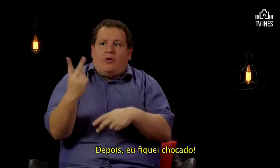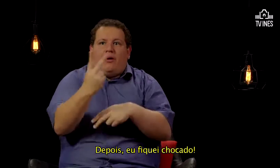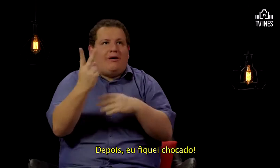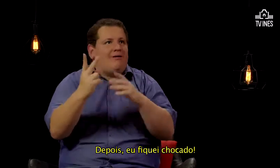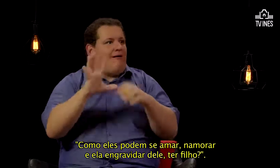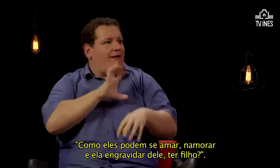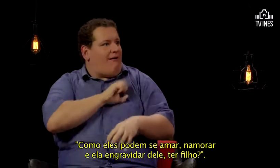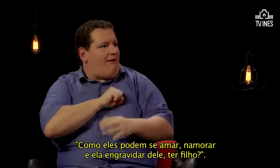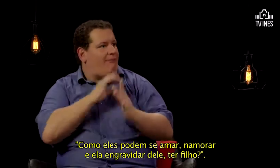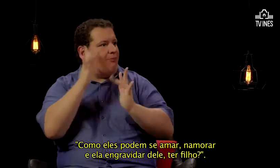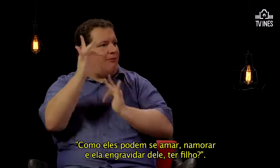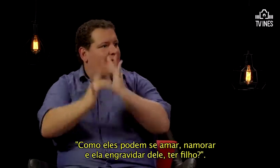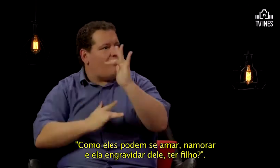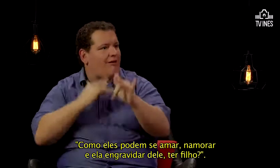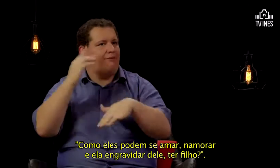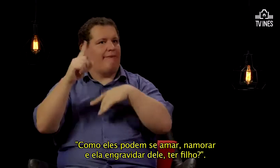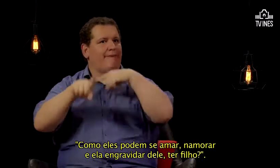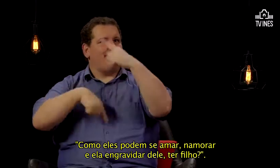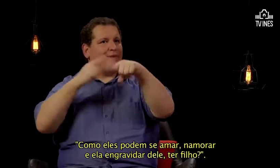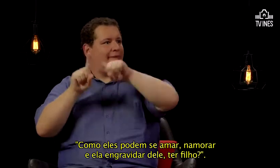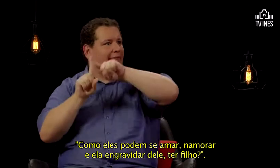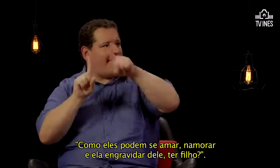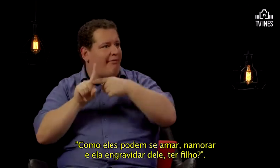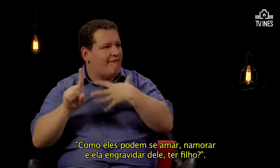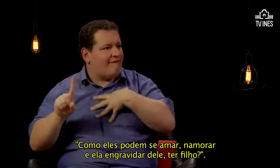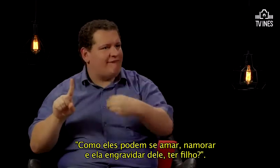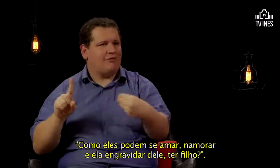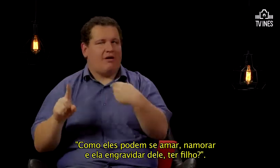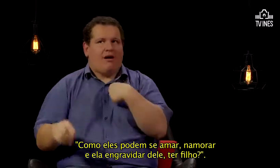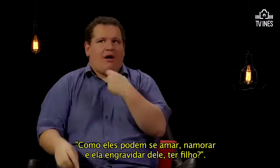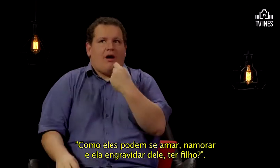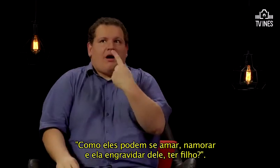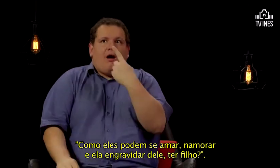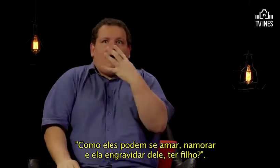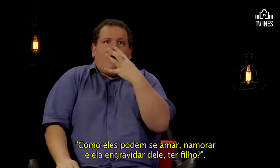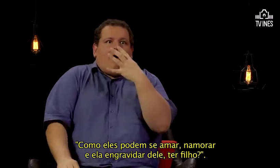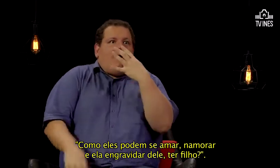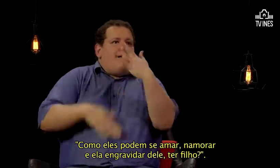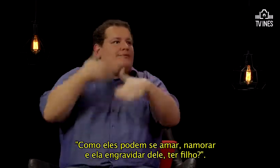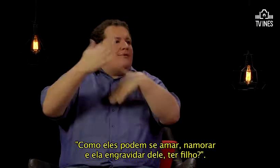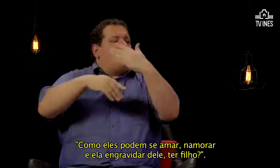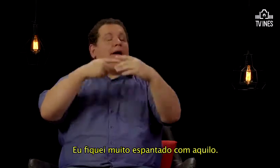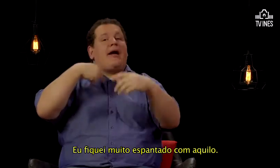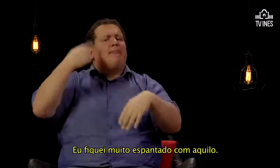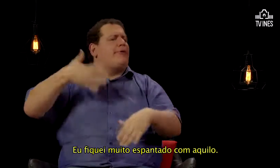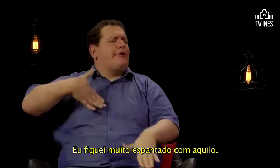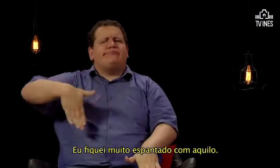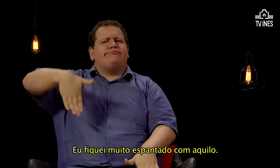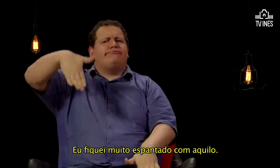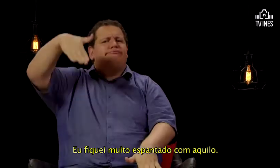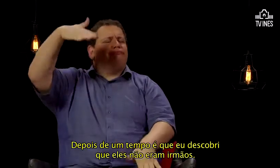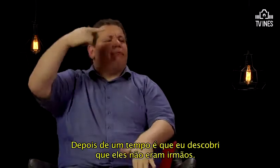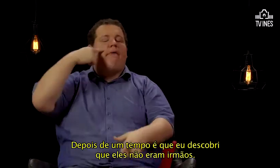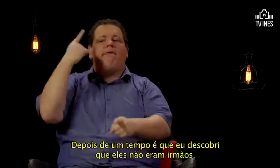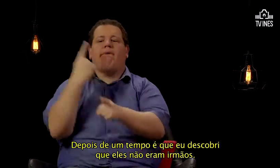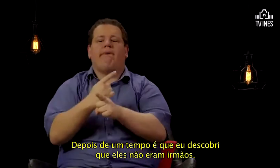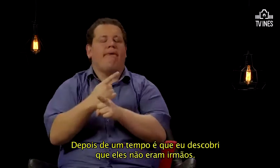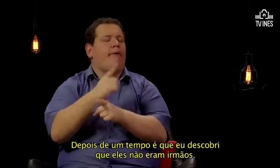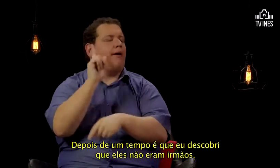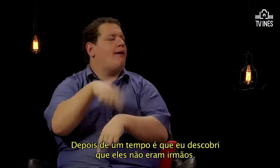chocada. Como que eles podem se amar, namorar e ela engravidar dele, ter filho? Eu fiquei muito espantada com aquilo. Depois de um tempo,